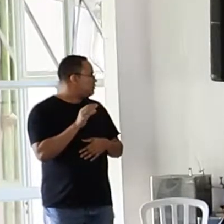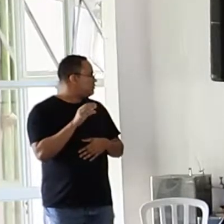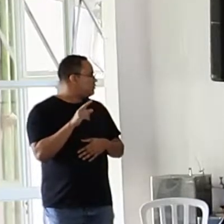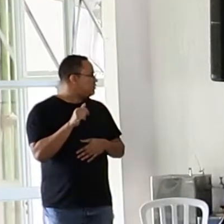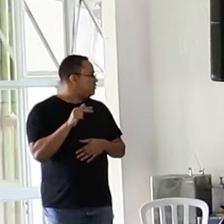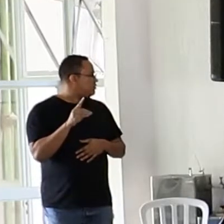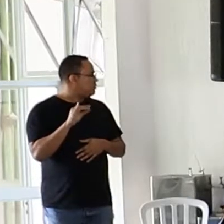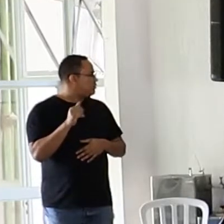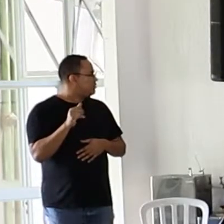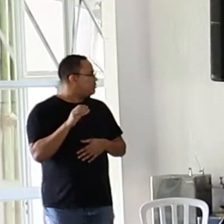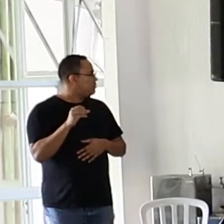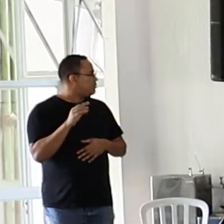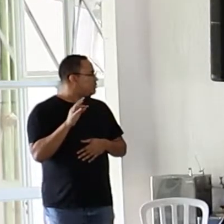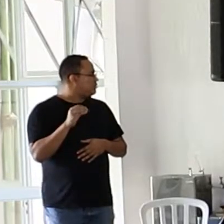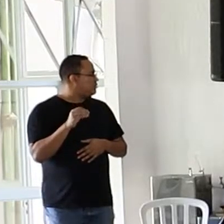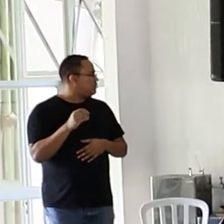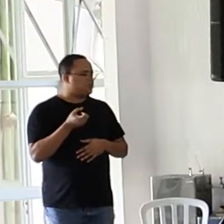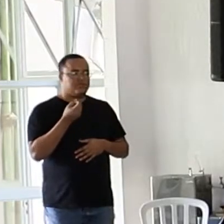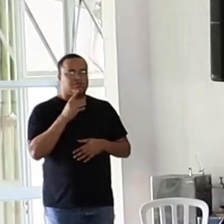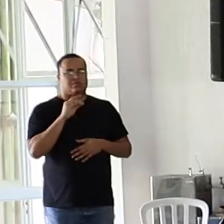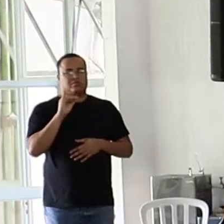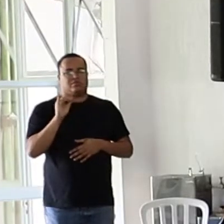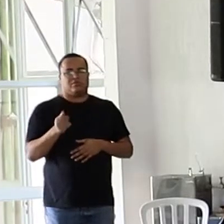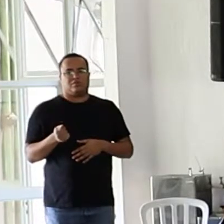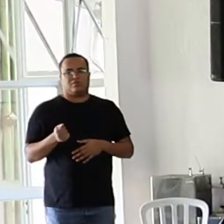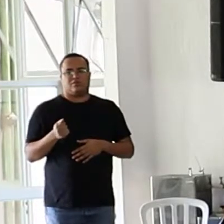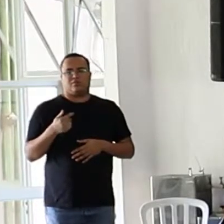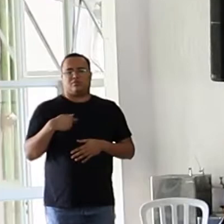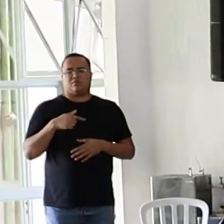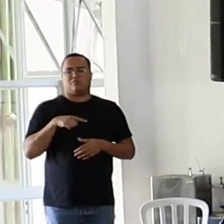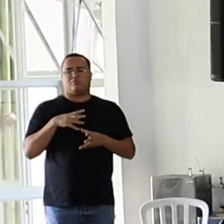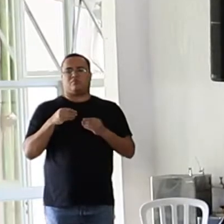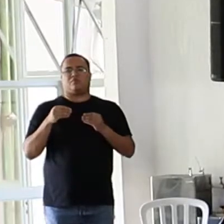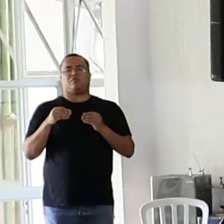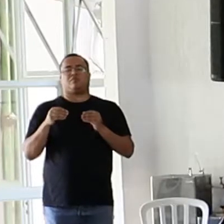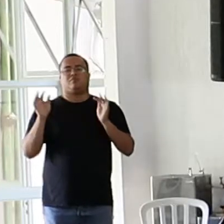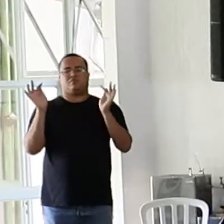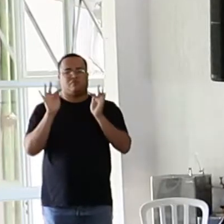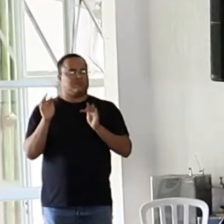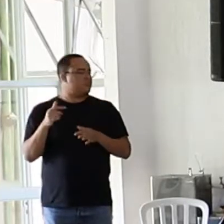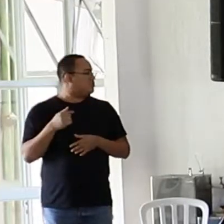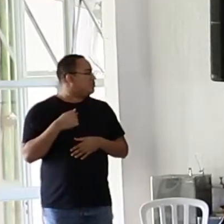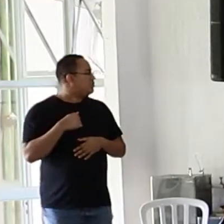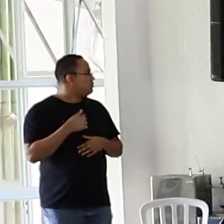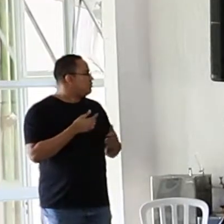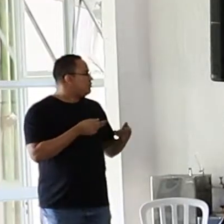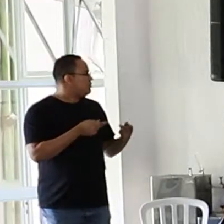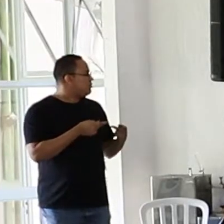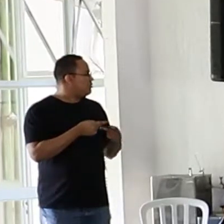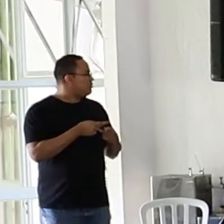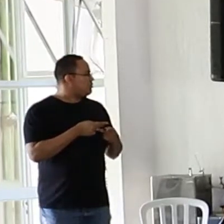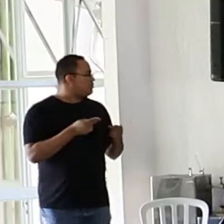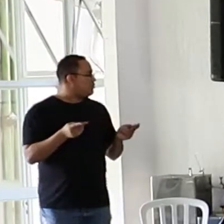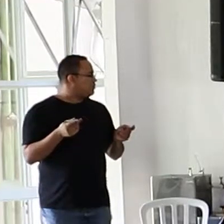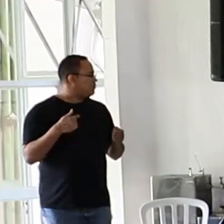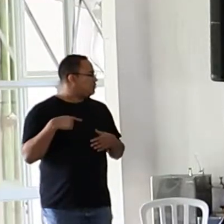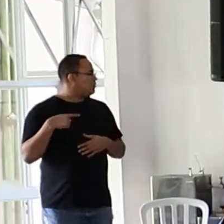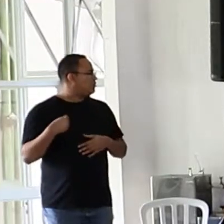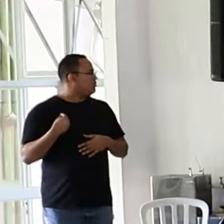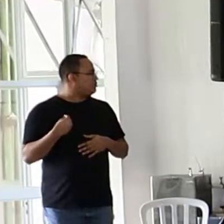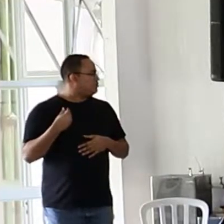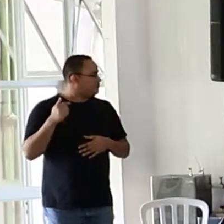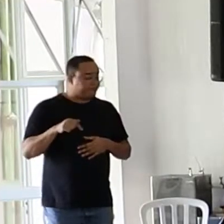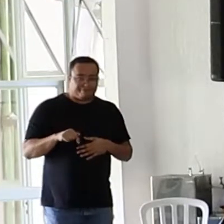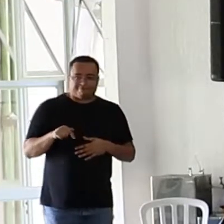Cláudia Bom dia a todos é com muita satisfação que eu recebi o convite da crise para